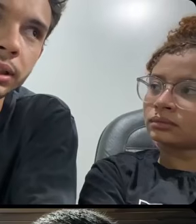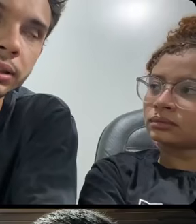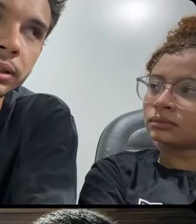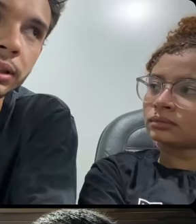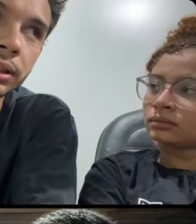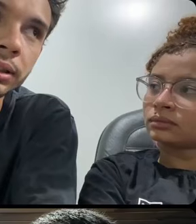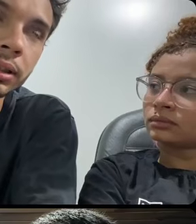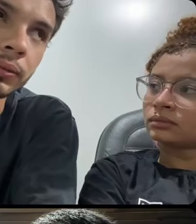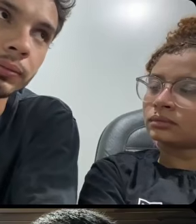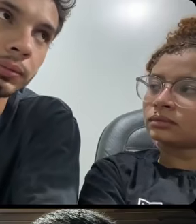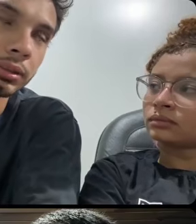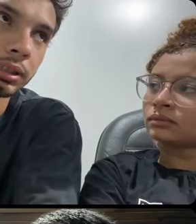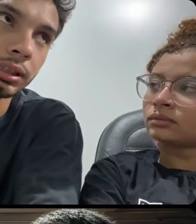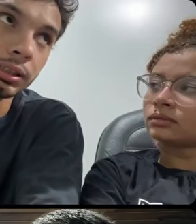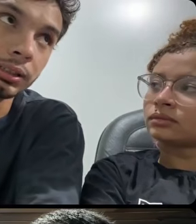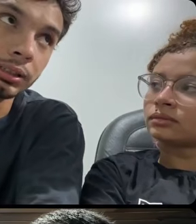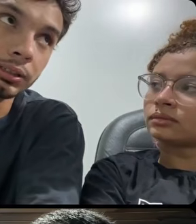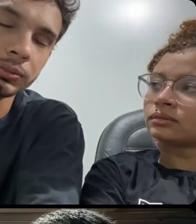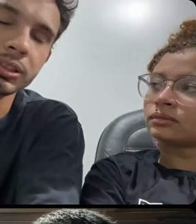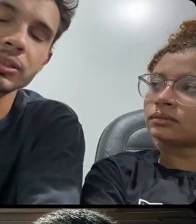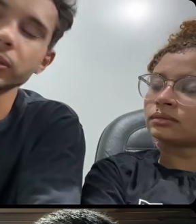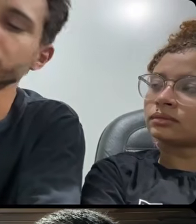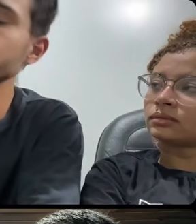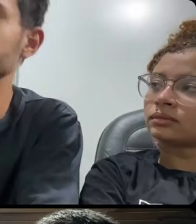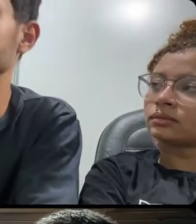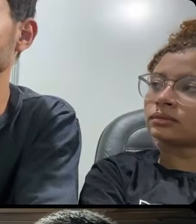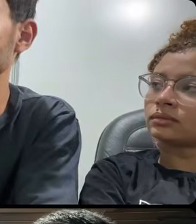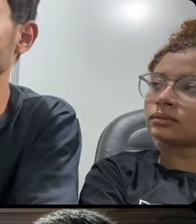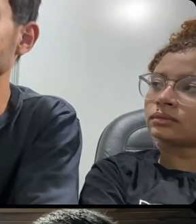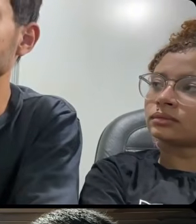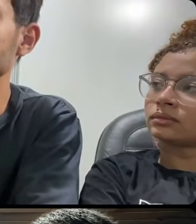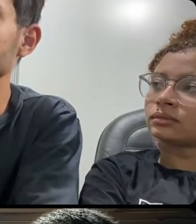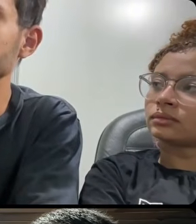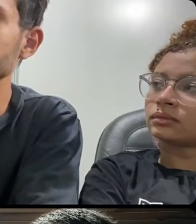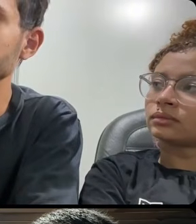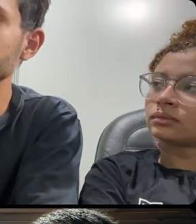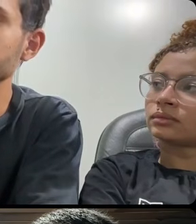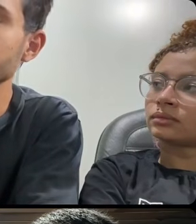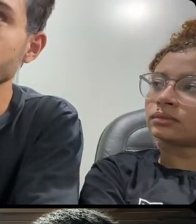isso. Então, aí em 2018,